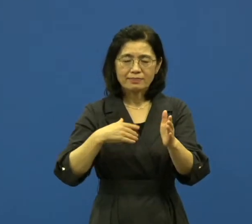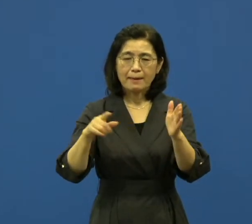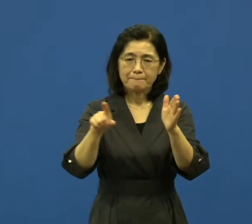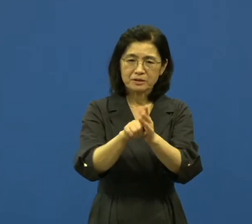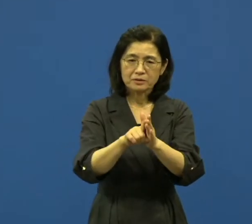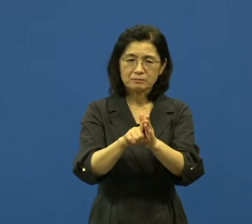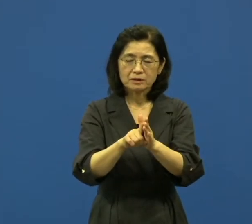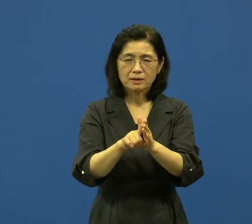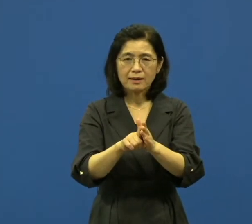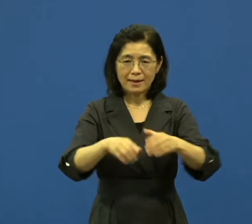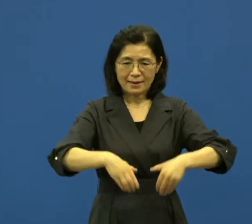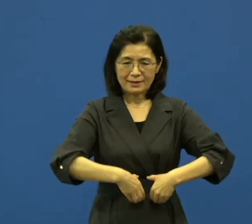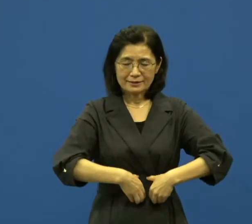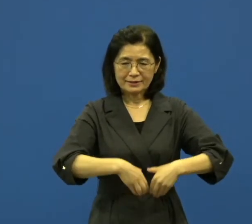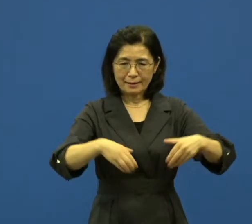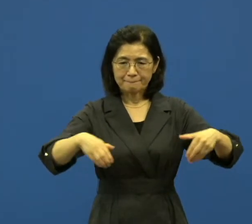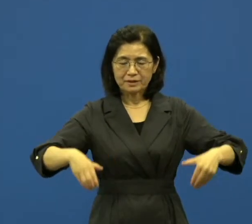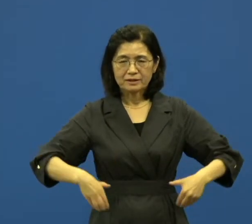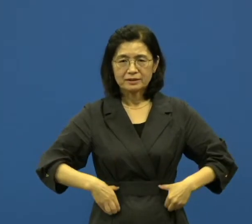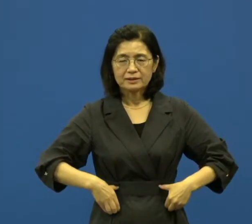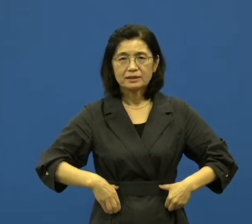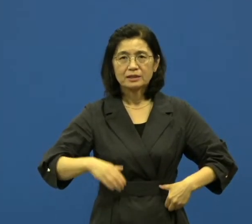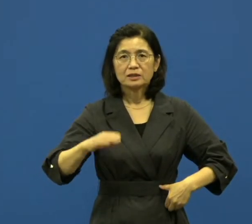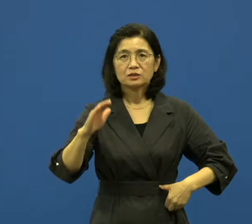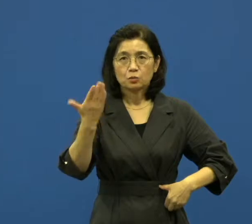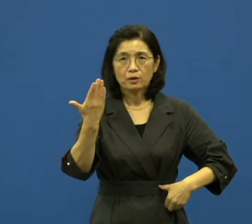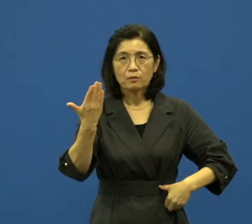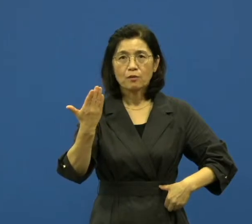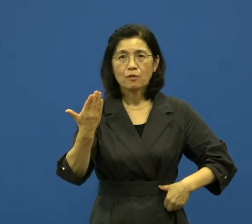그 믿음을 여러분들의 삶 속에서